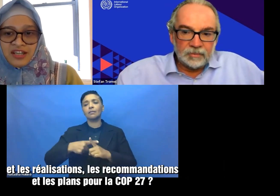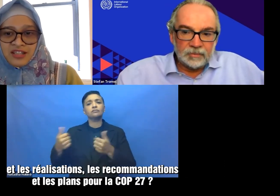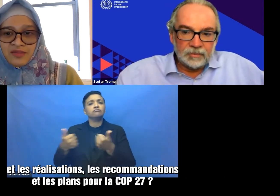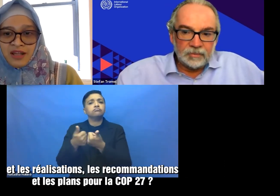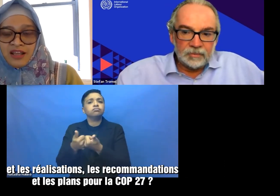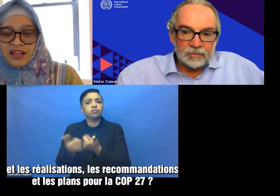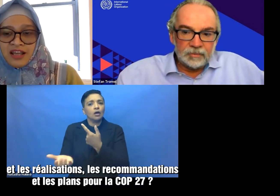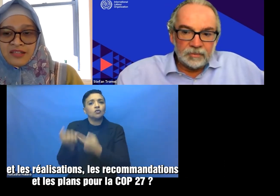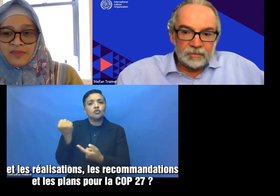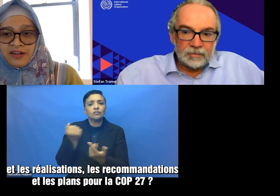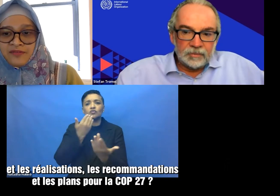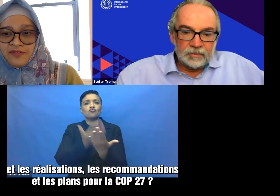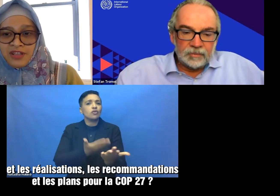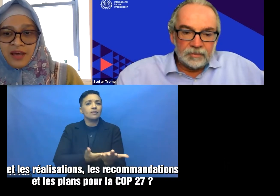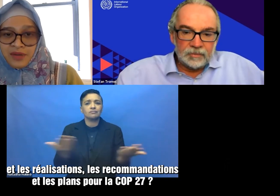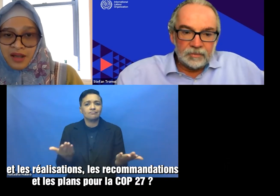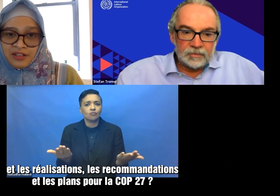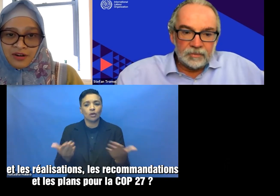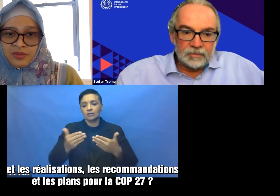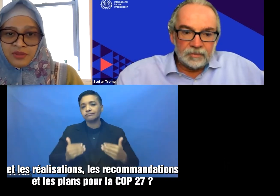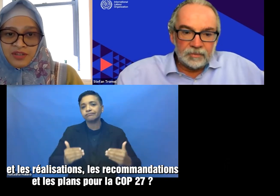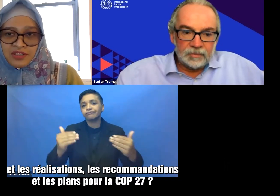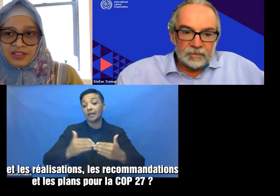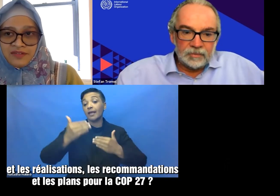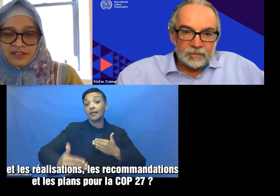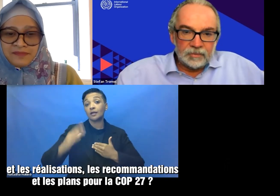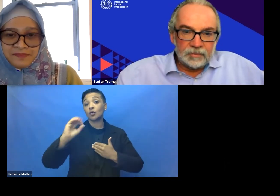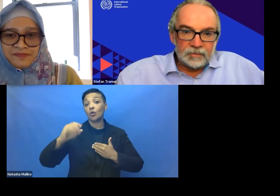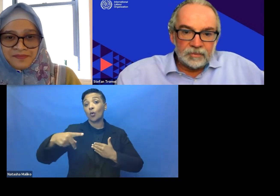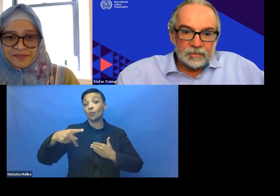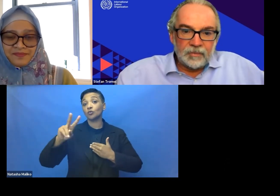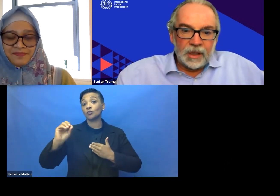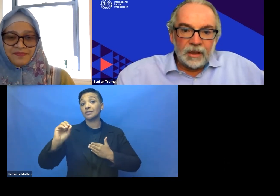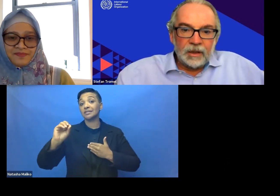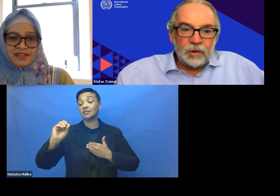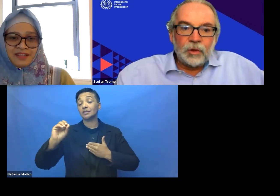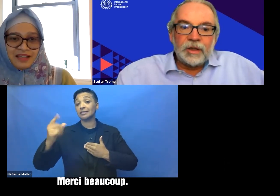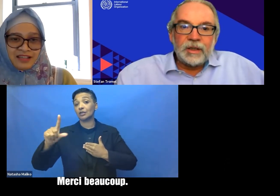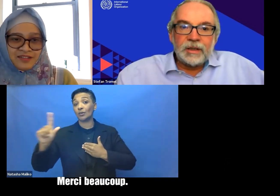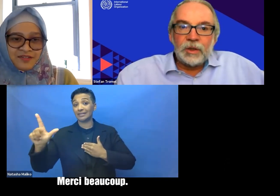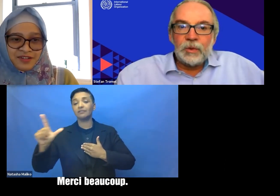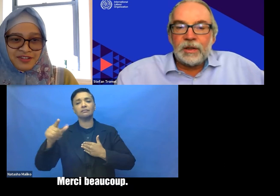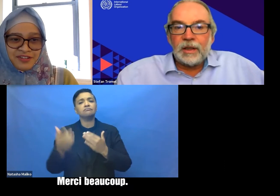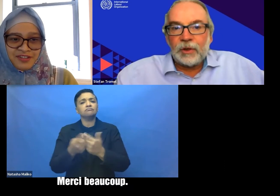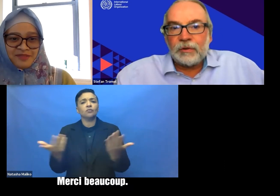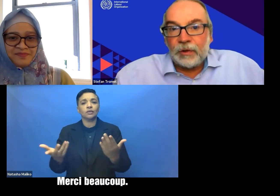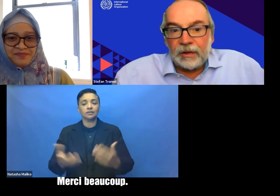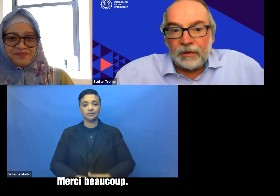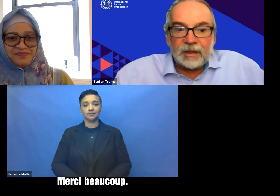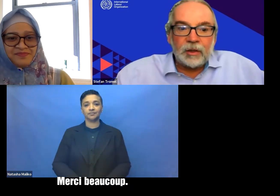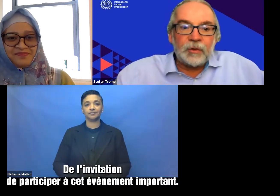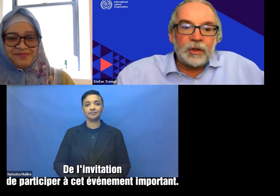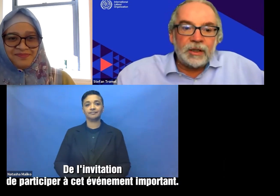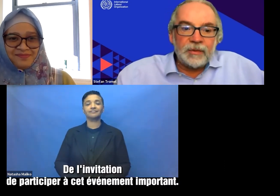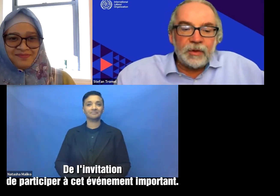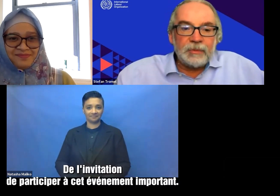personnes handicapées pendant COP26, les défis, les réalisations, les recommandations et les plans pour la